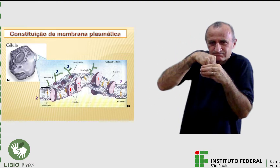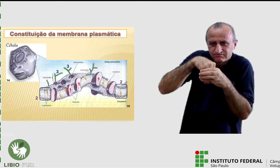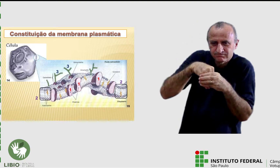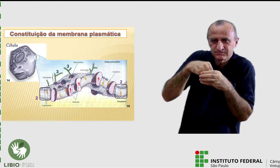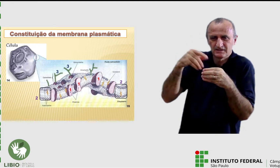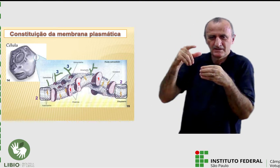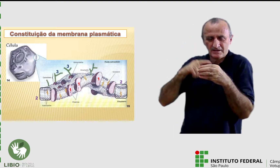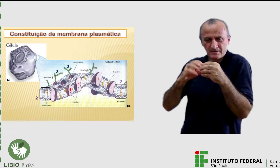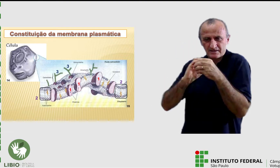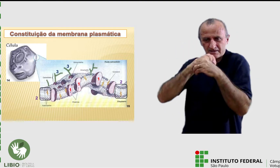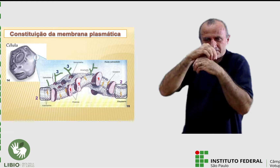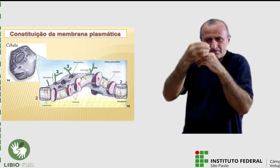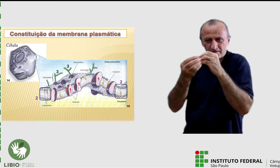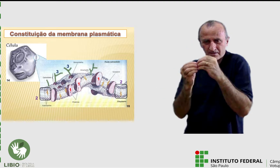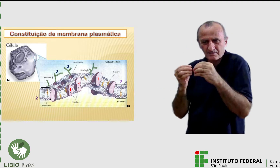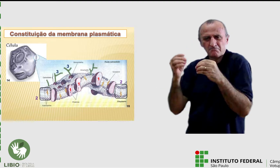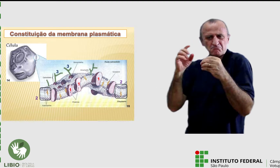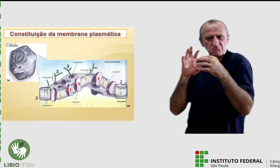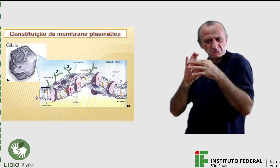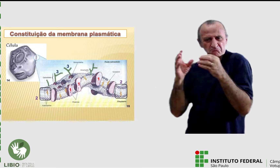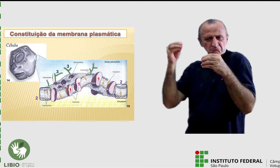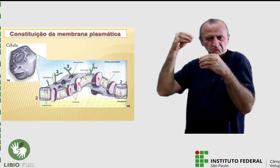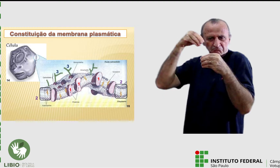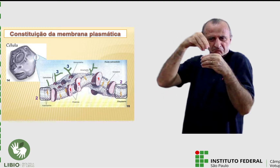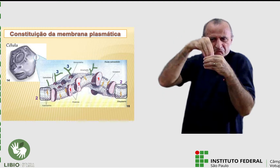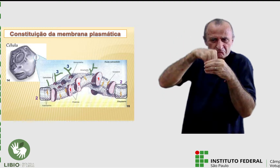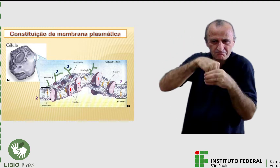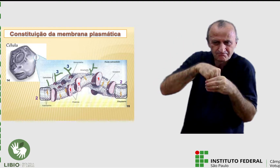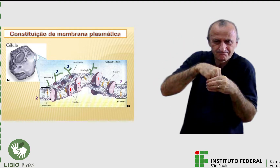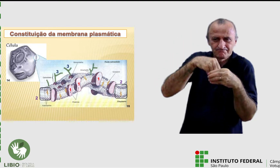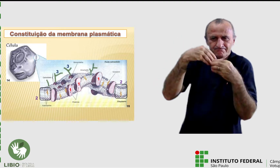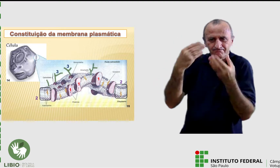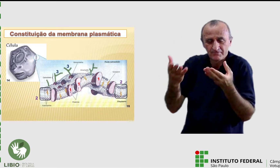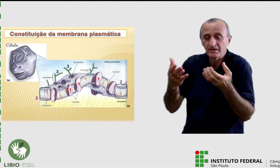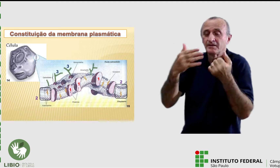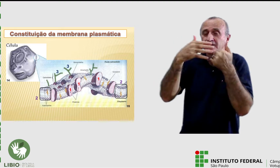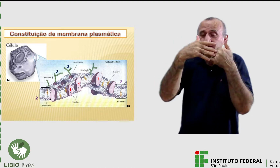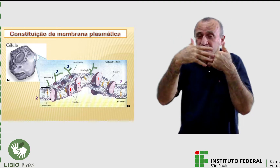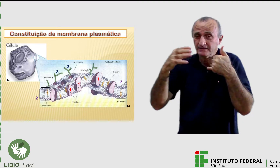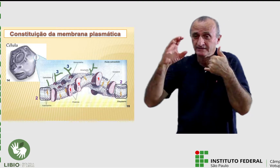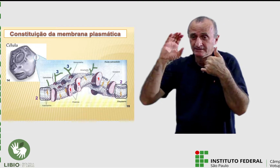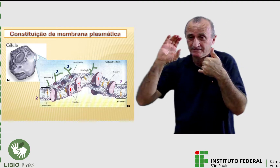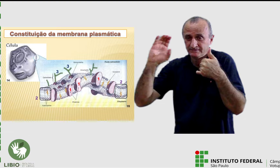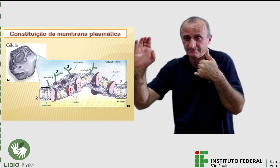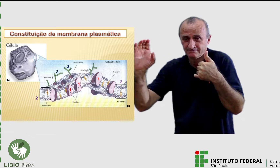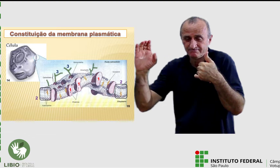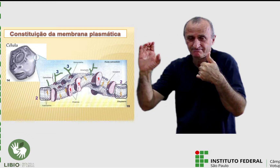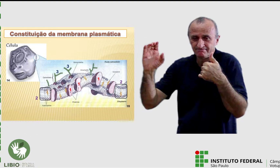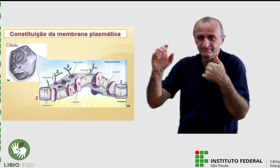Estas são moléculas que têm permissão para entrar na célula, enquanto que o gás carbônico, por exemplo, é produzido